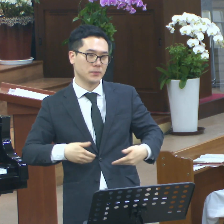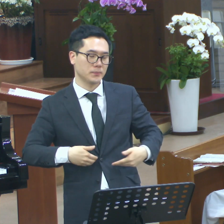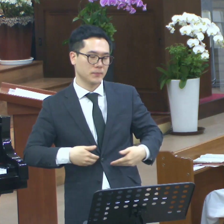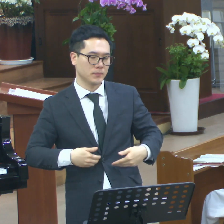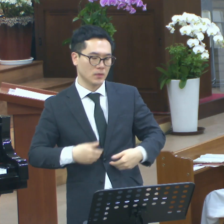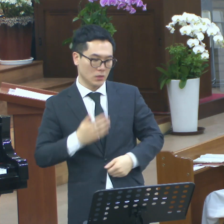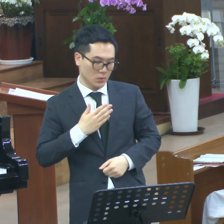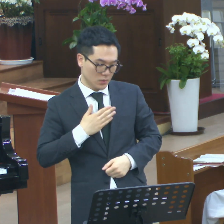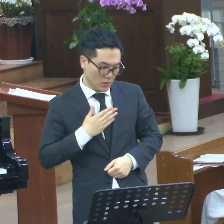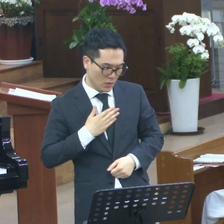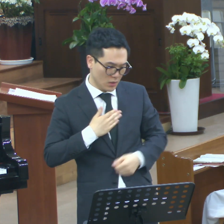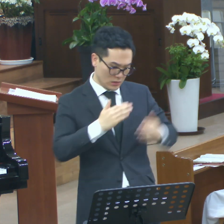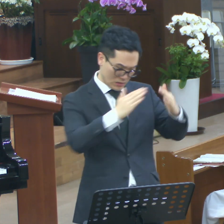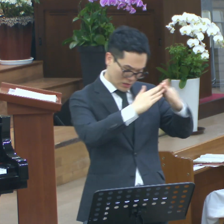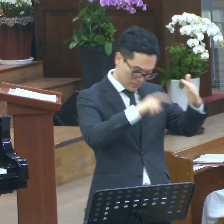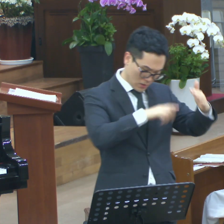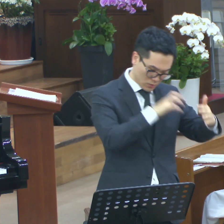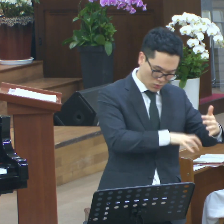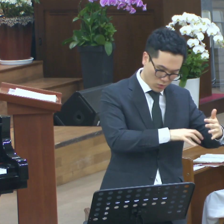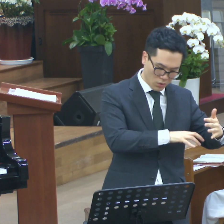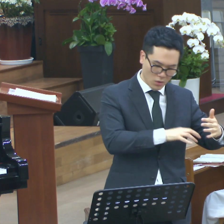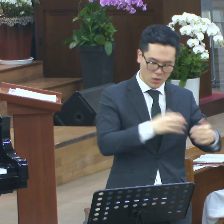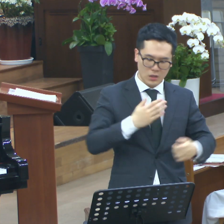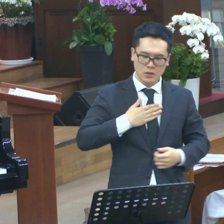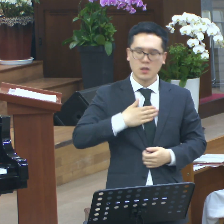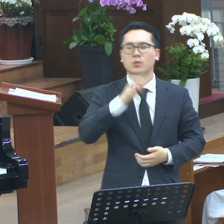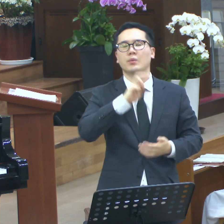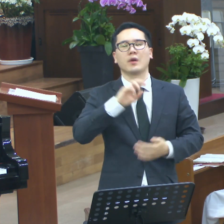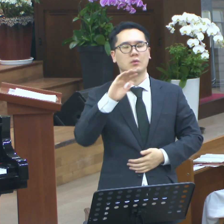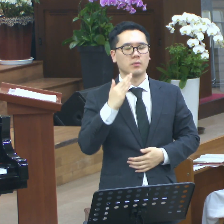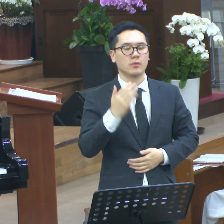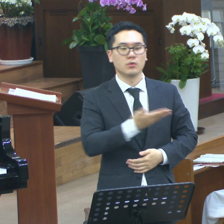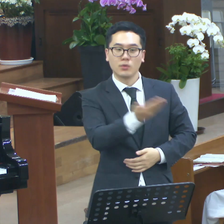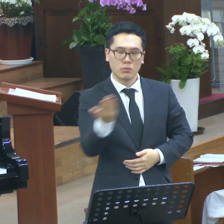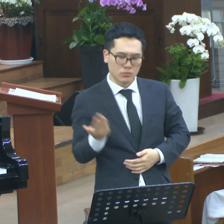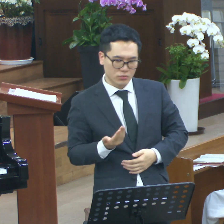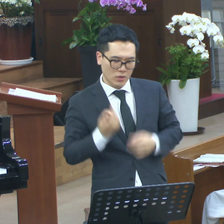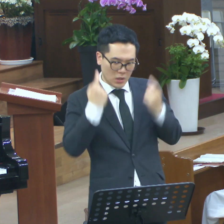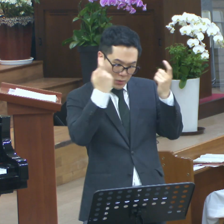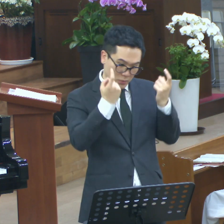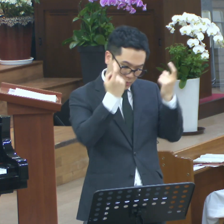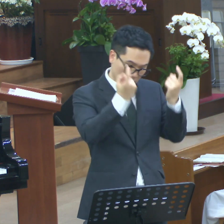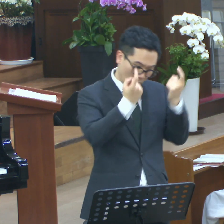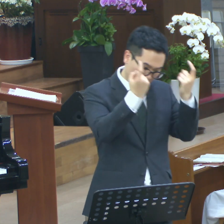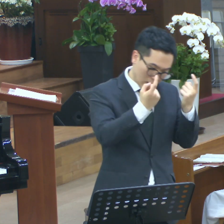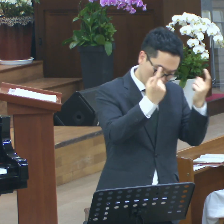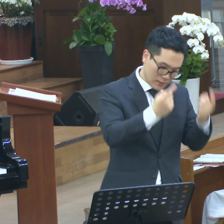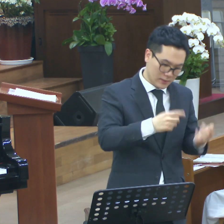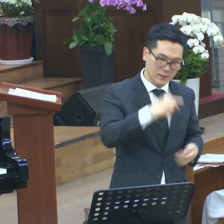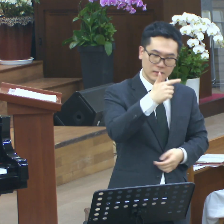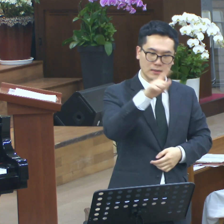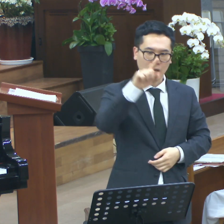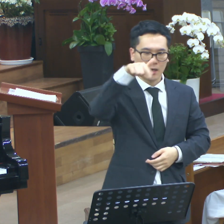노래가 되었나이다. 나그네로 산다는 생각을 가져야 하나님을 위해서 뭔가 하는 게